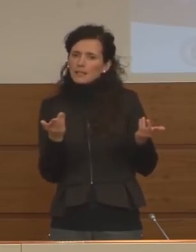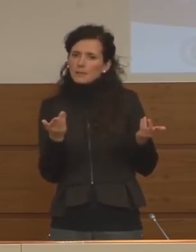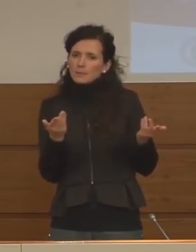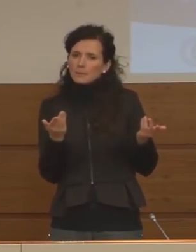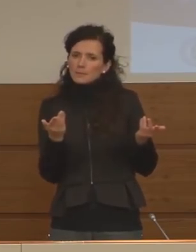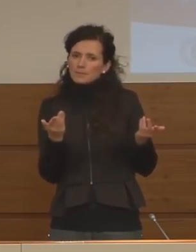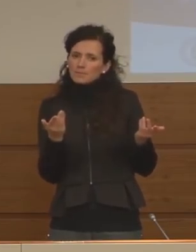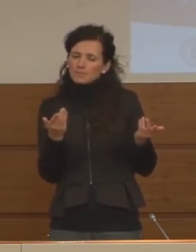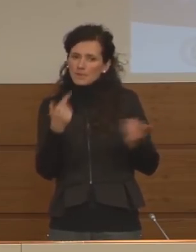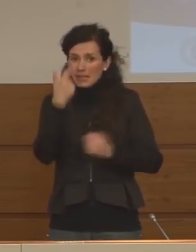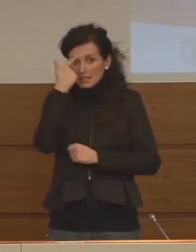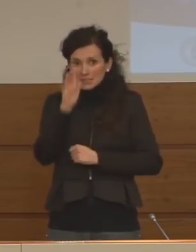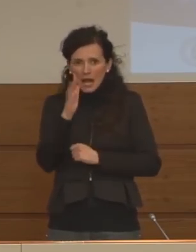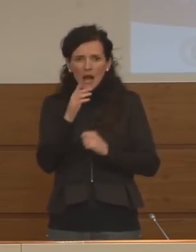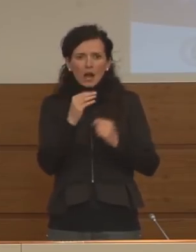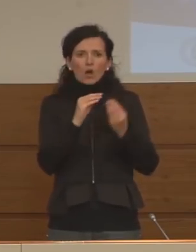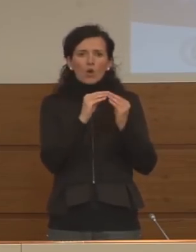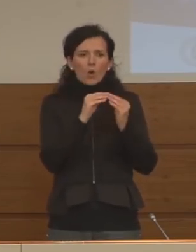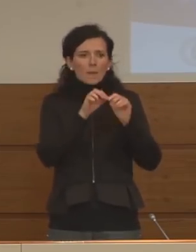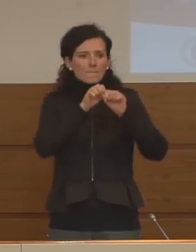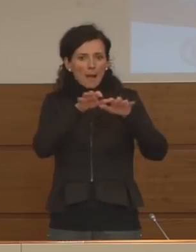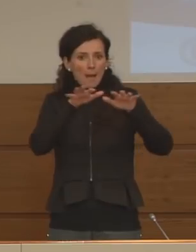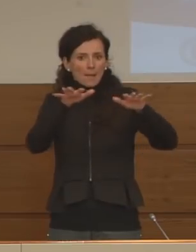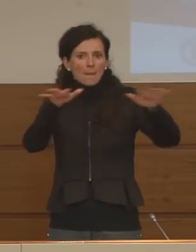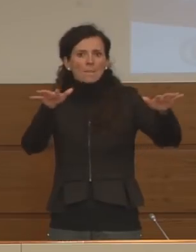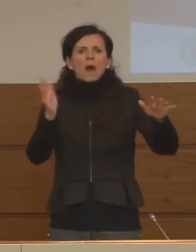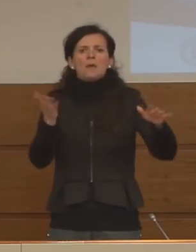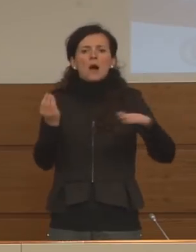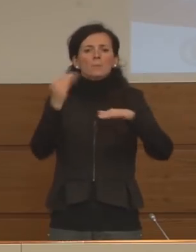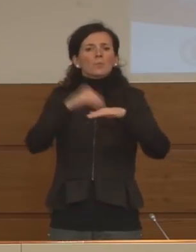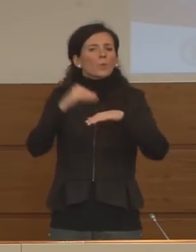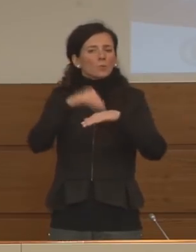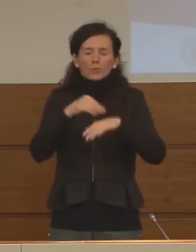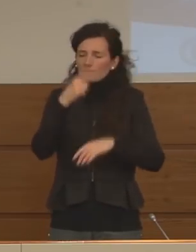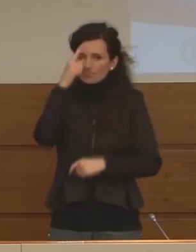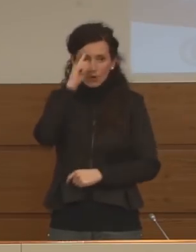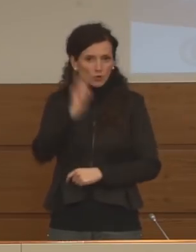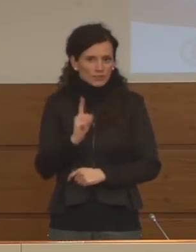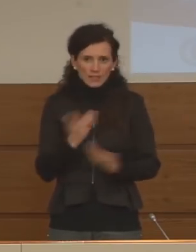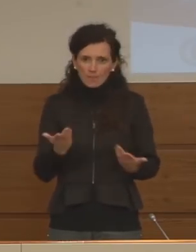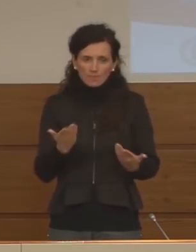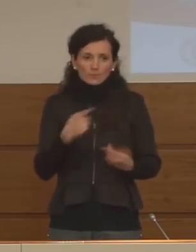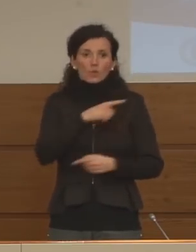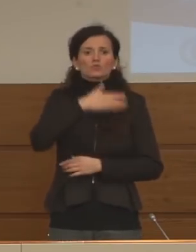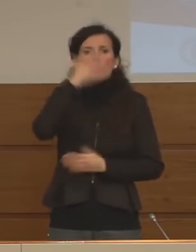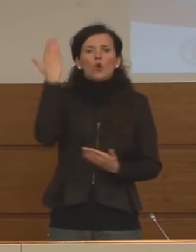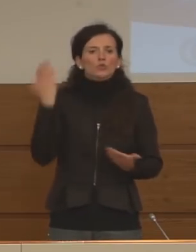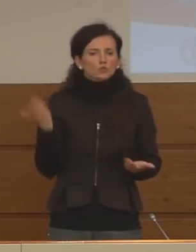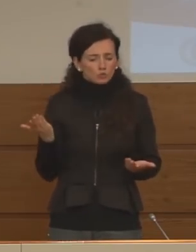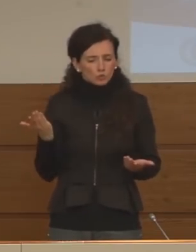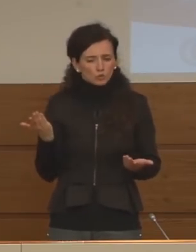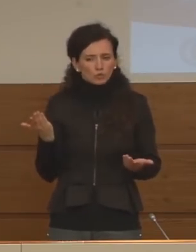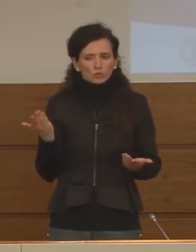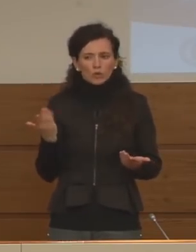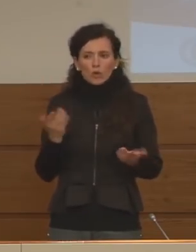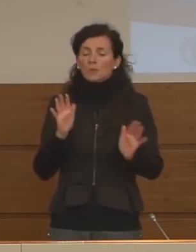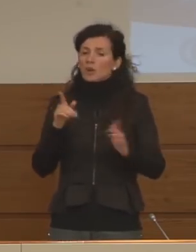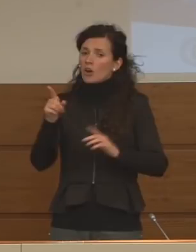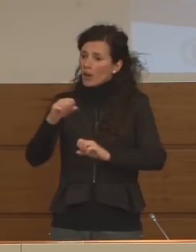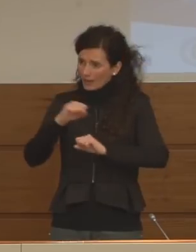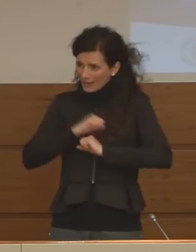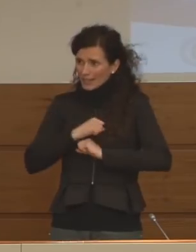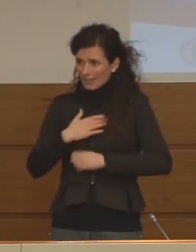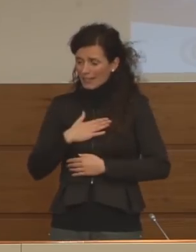non di più purtroppo ogni giorno mi creda noi